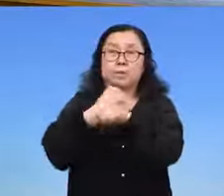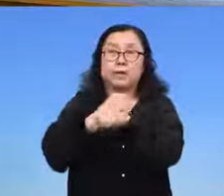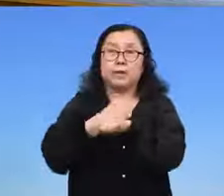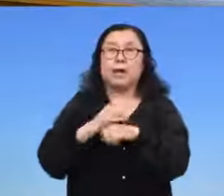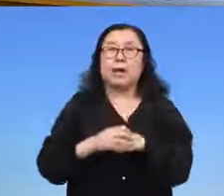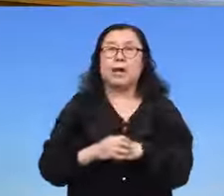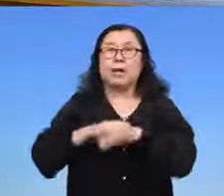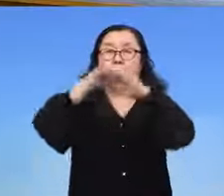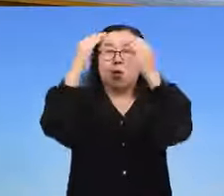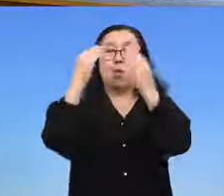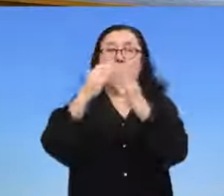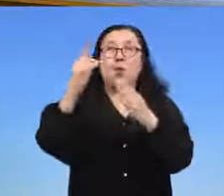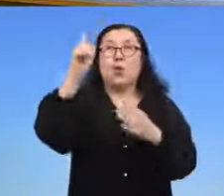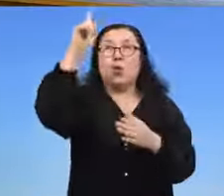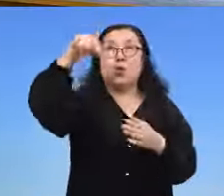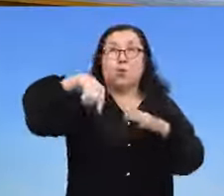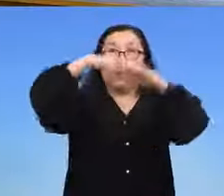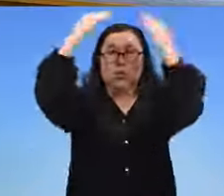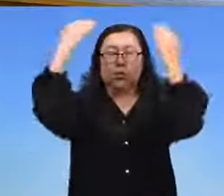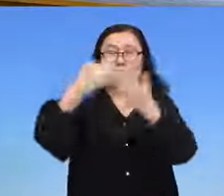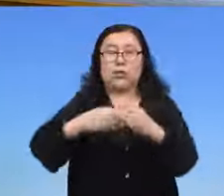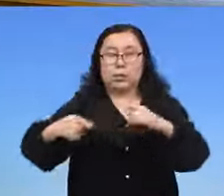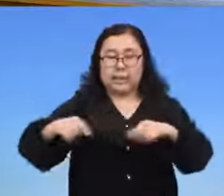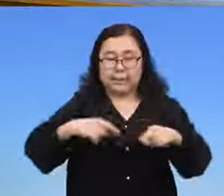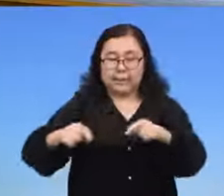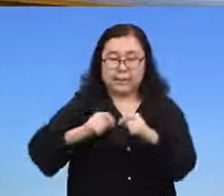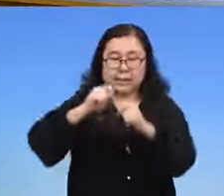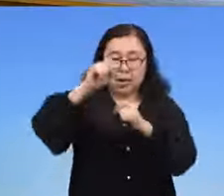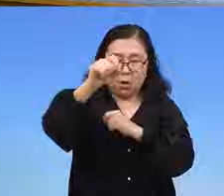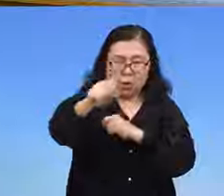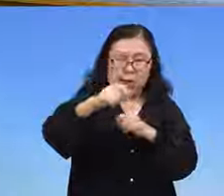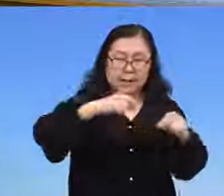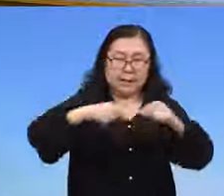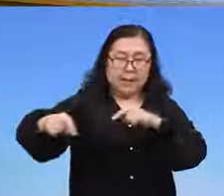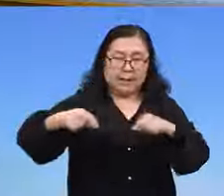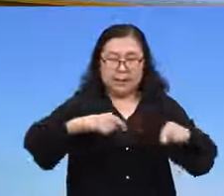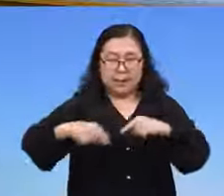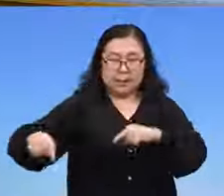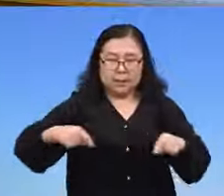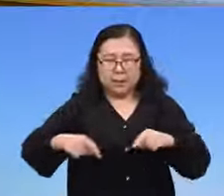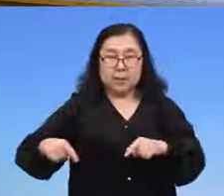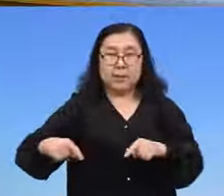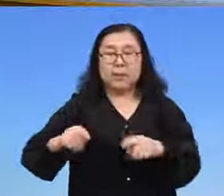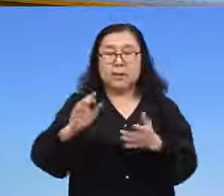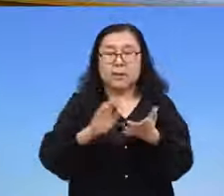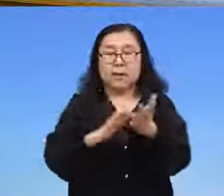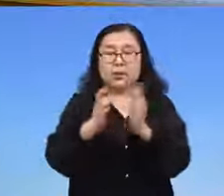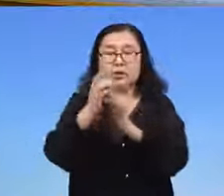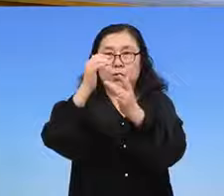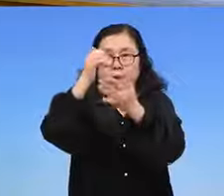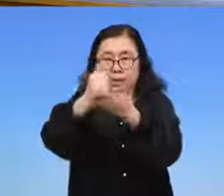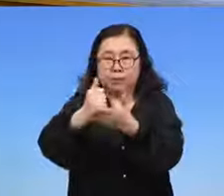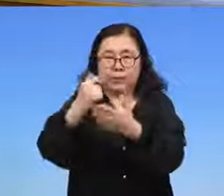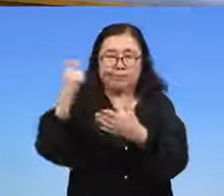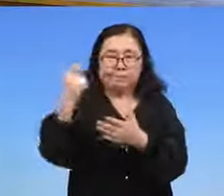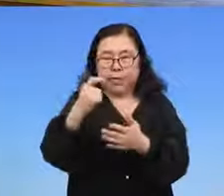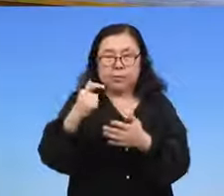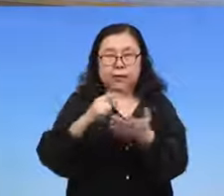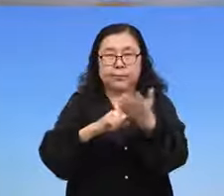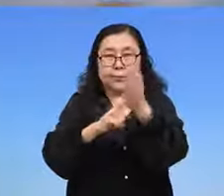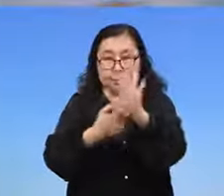뭘 의미하겠습니까? 온 우주를 통치하시는 영원한 통치자 대신 그리스도를 강조하는 표현